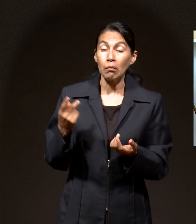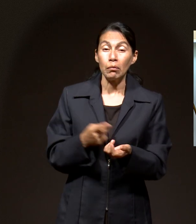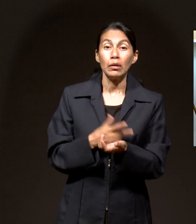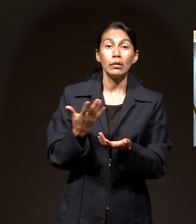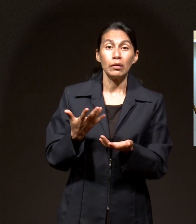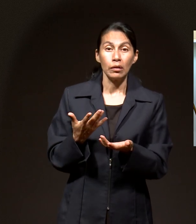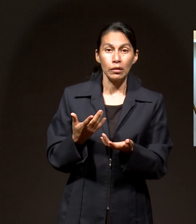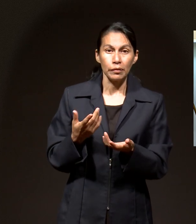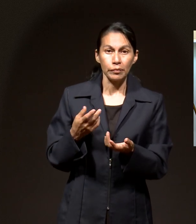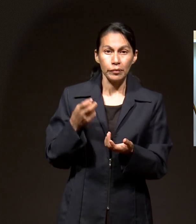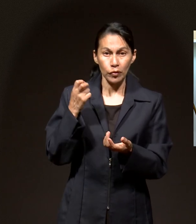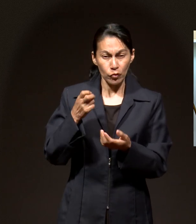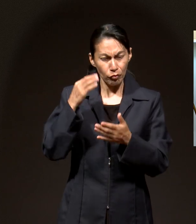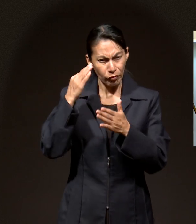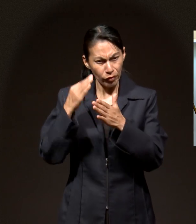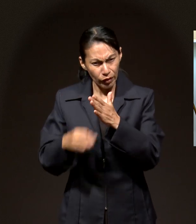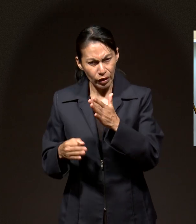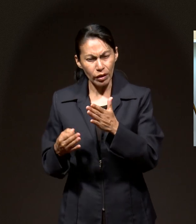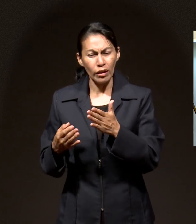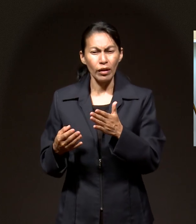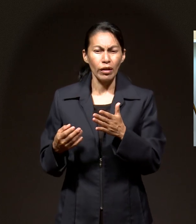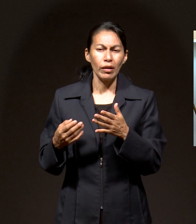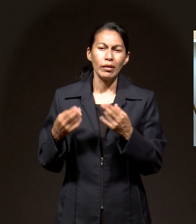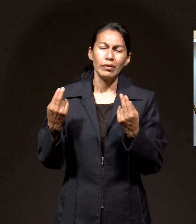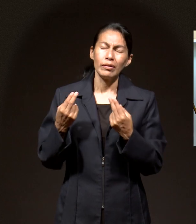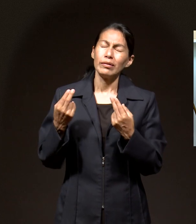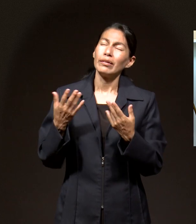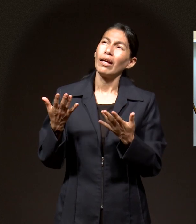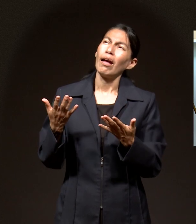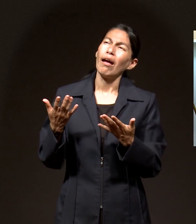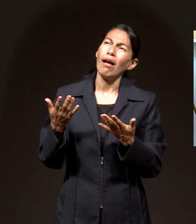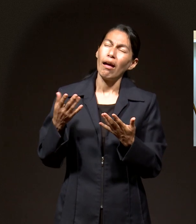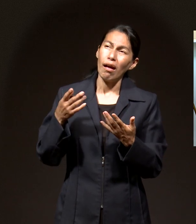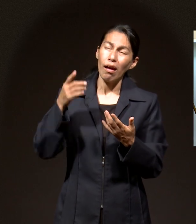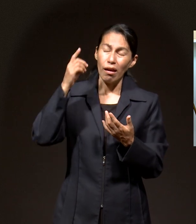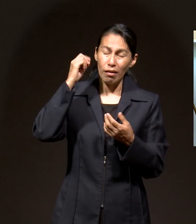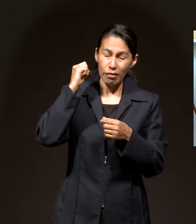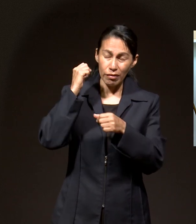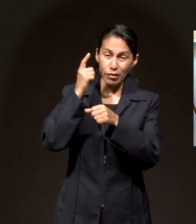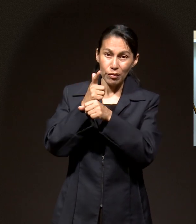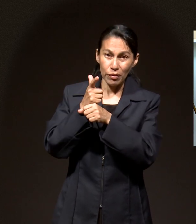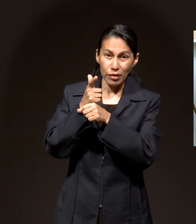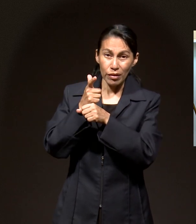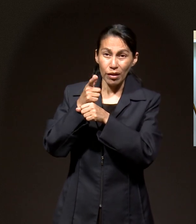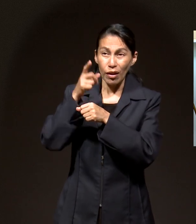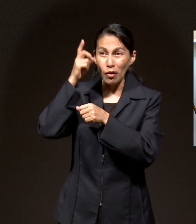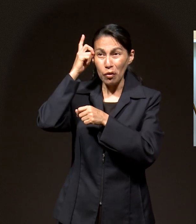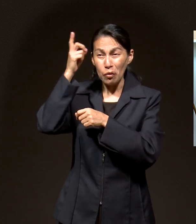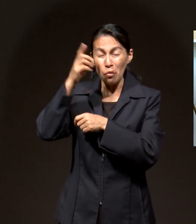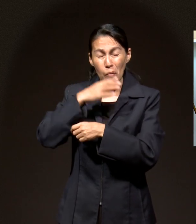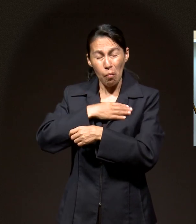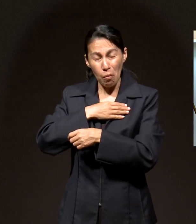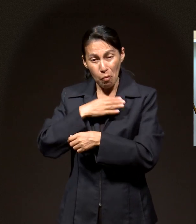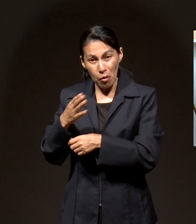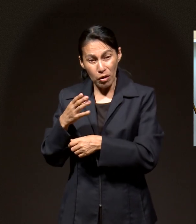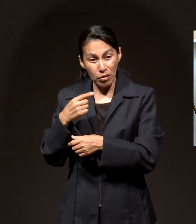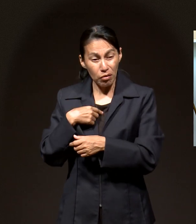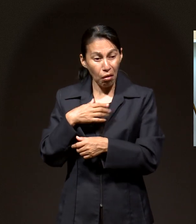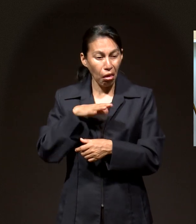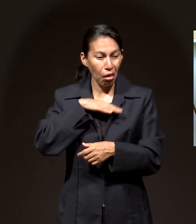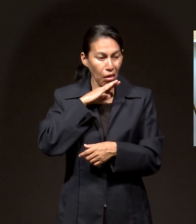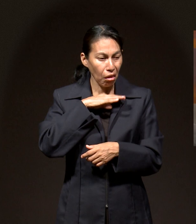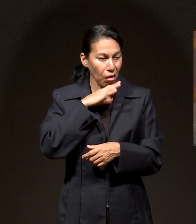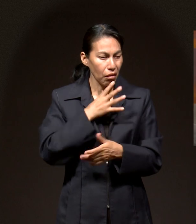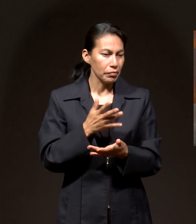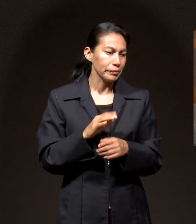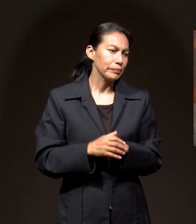mal, algo está pasando, algo falta. Y es cuando te das cuenta de cuán bueno ha sido Dios y no lo habías visto, ¿no